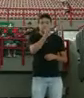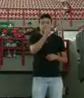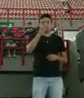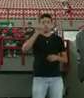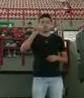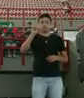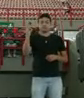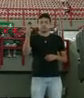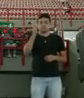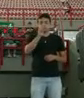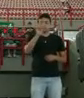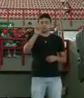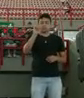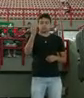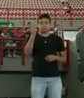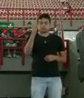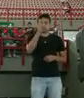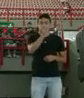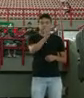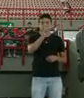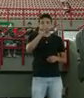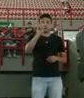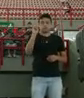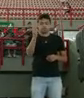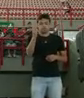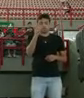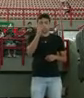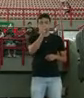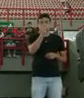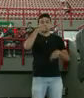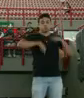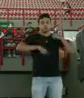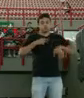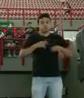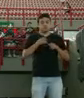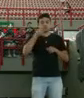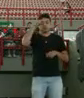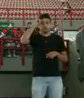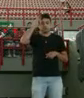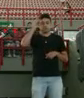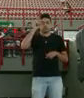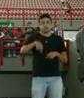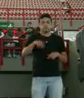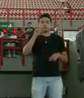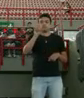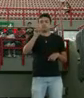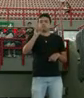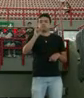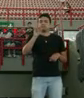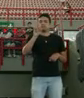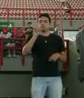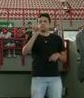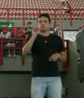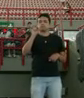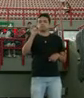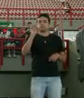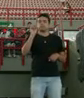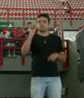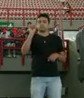ADH. Hormônio antidiurético. Lázaro, o que é diurese? O que é